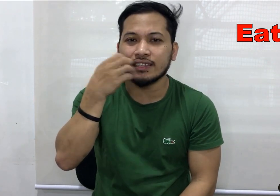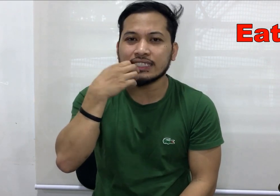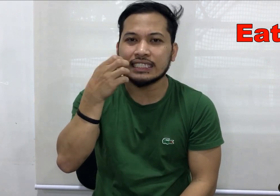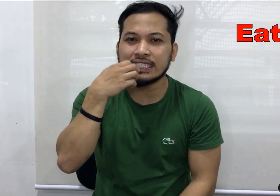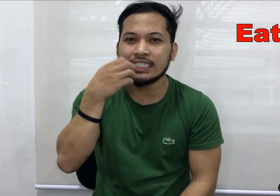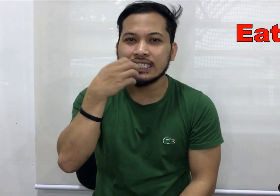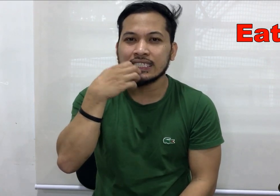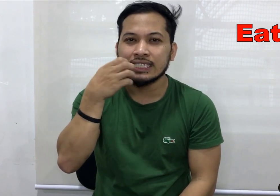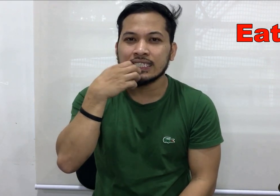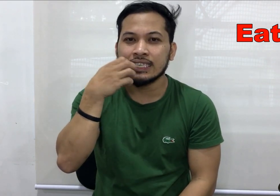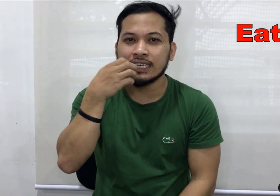yan.